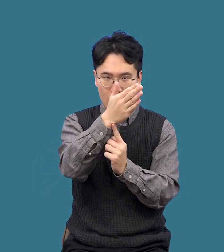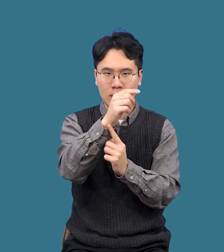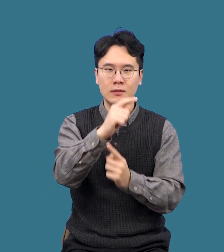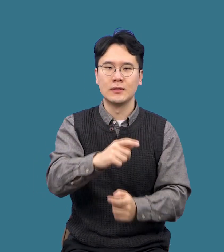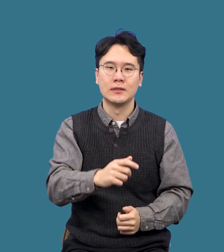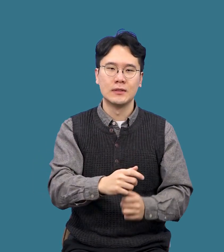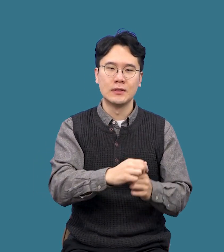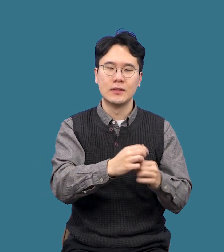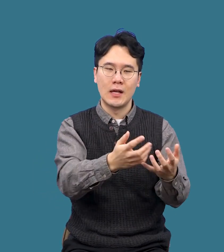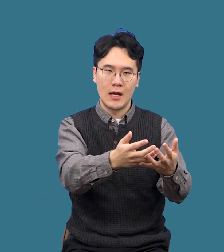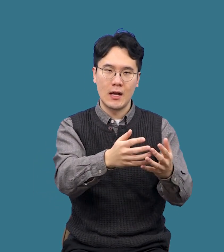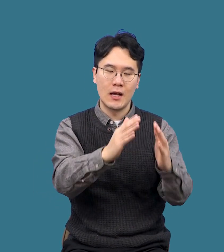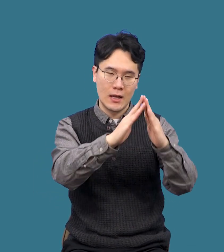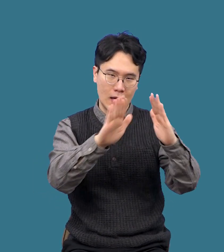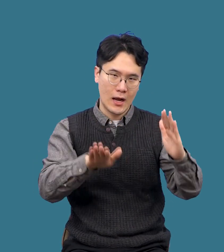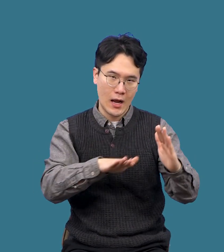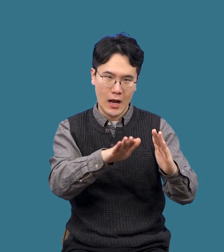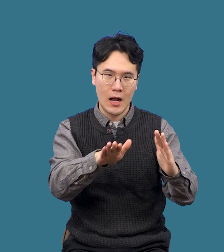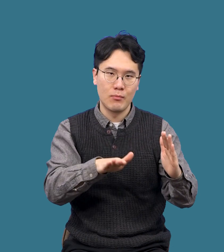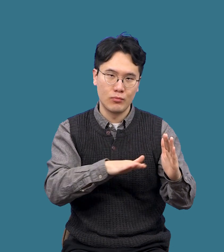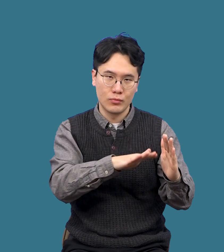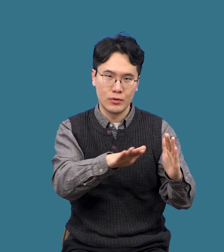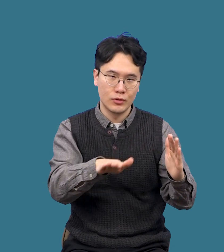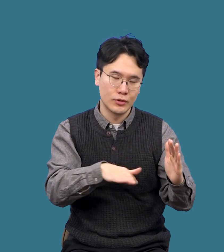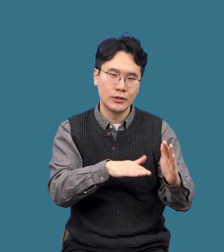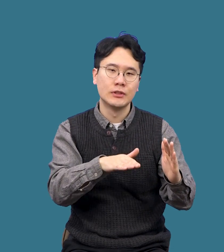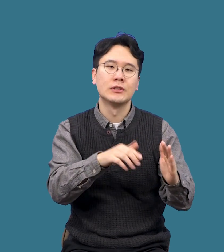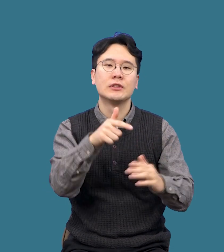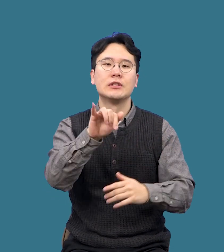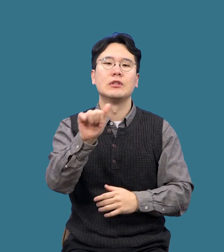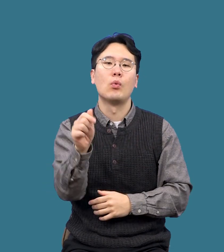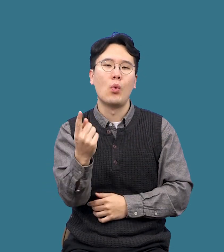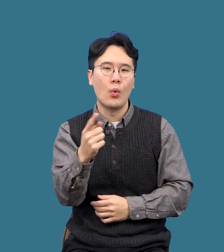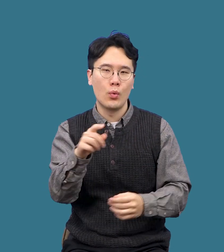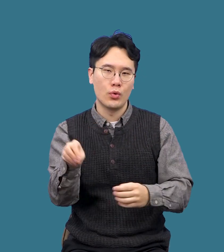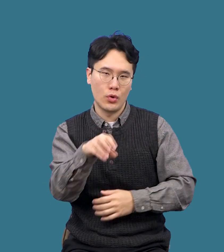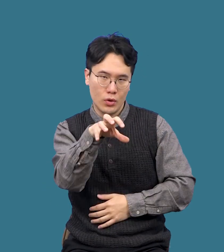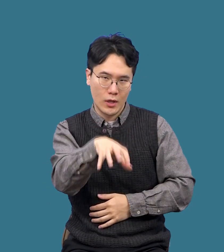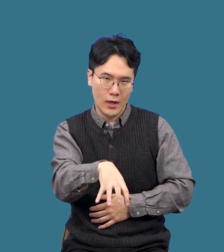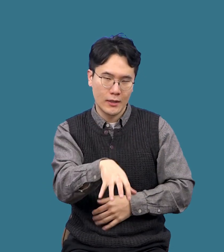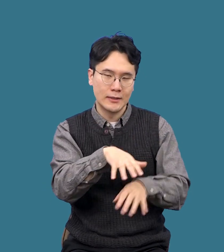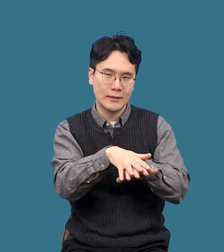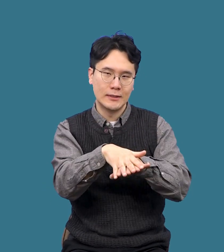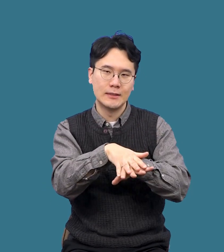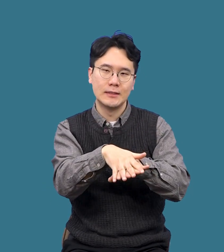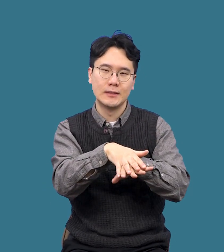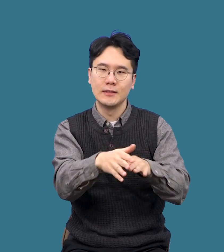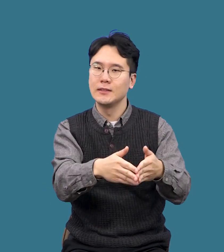진을 치되 회막을 향하여 사방으로 진을 치라.